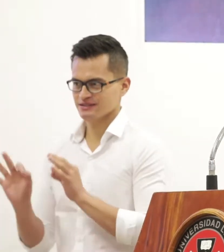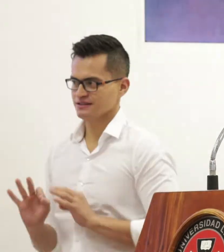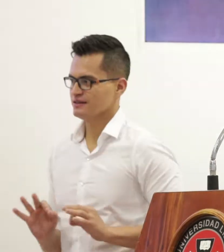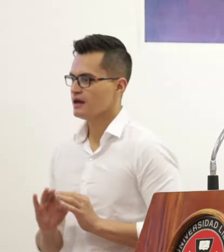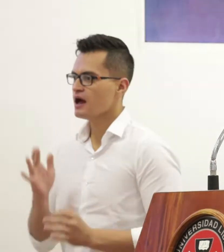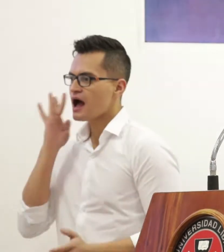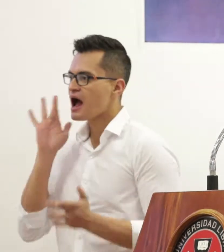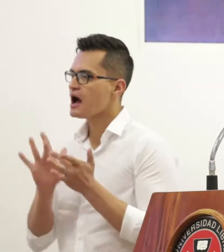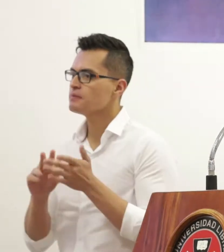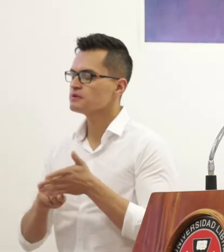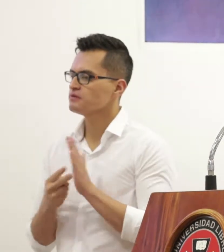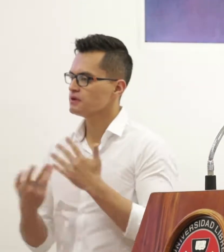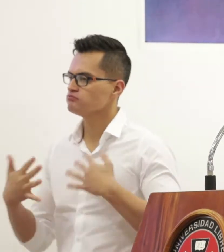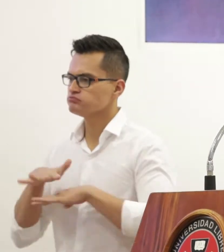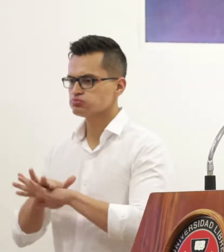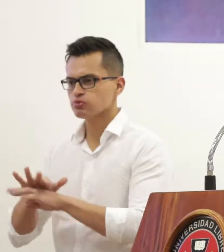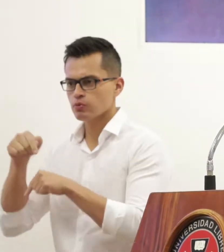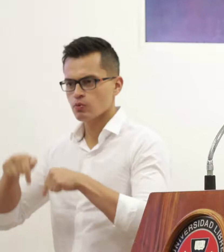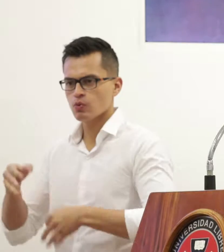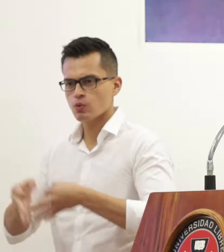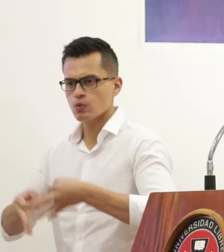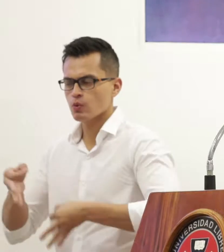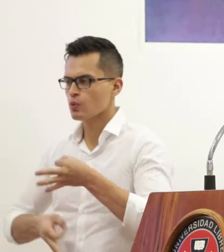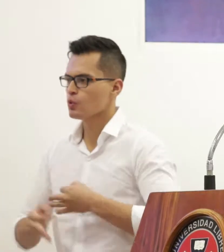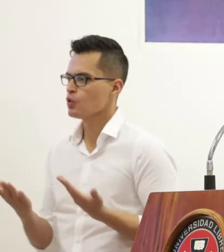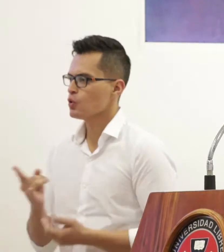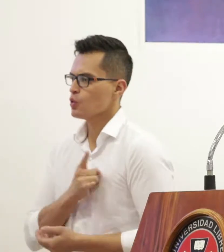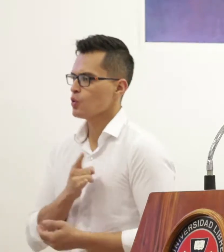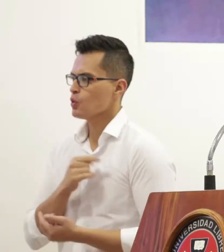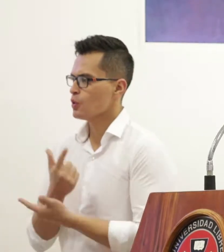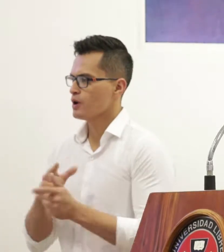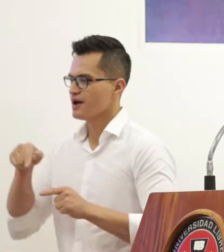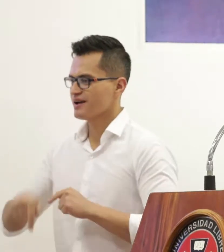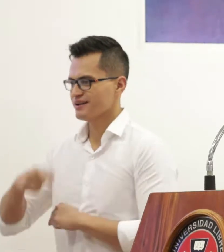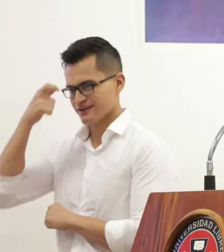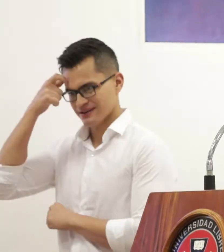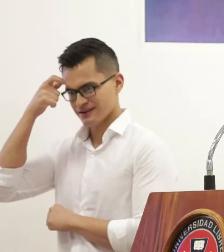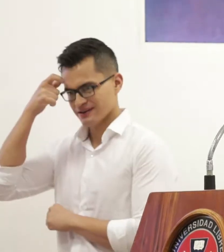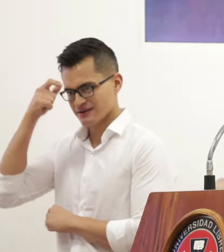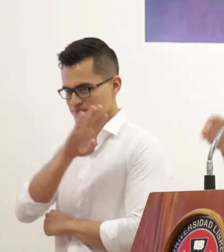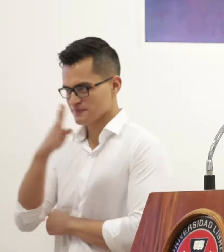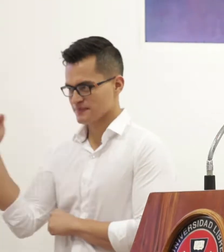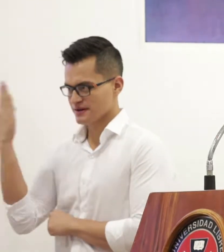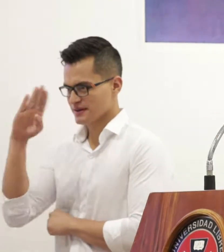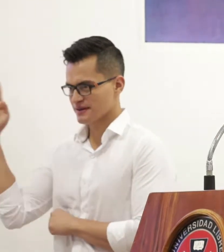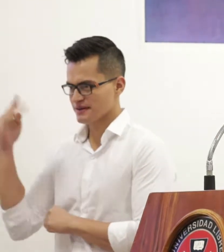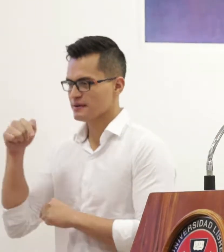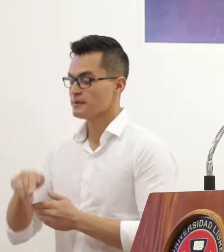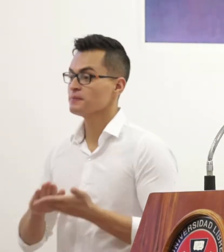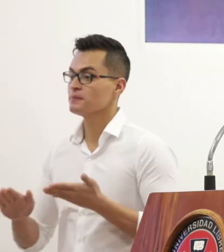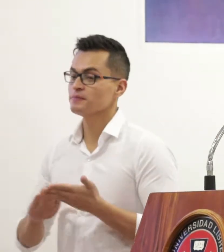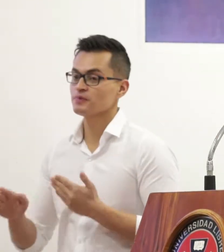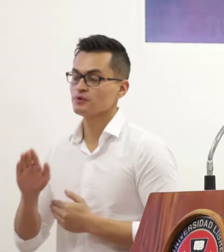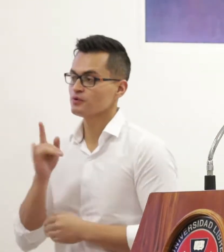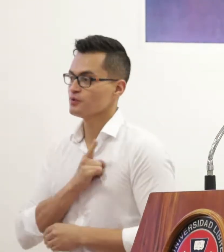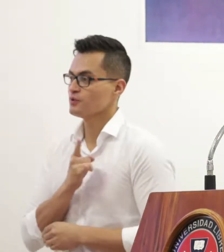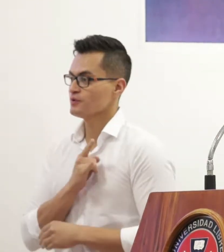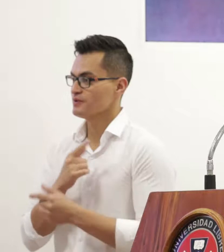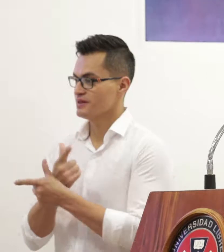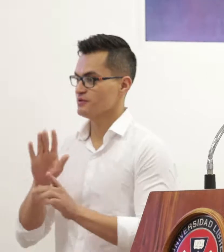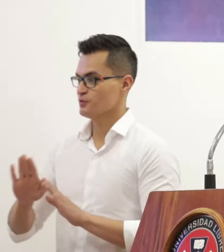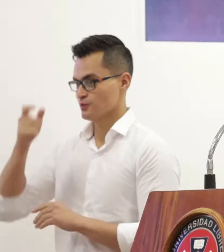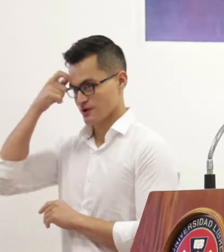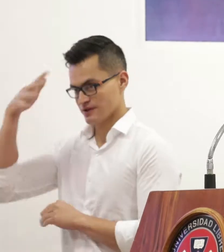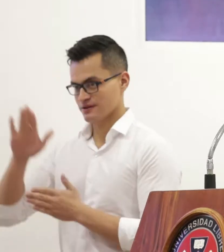red Tejiendo Justicia, aquí en la Universidad Libre de Barranquilla, aquí en la Universidad Libre de Cartagena. Yo